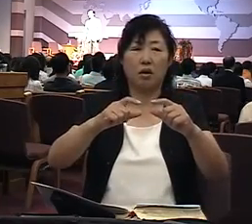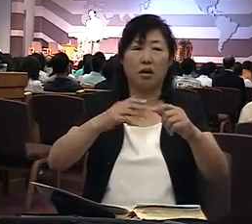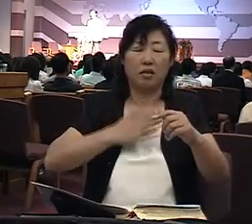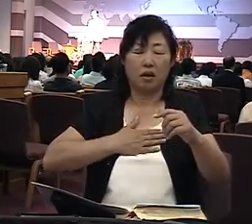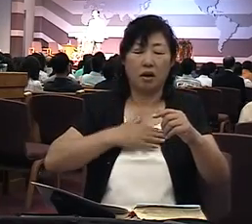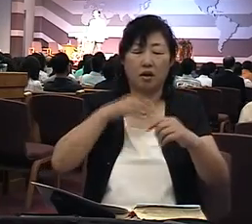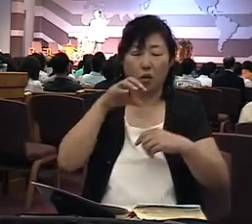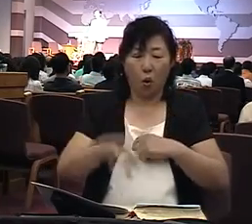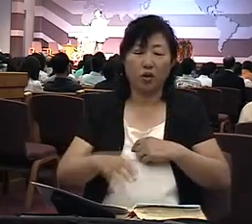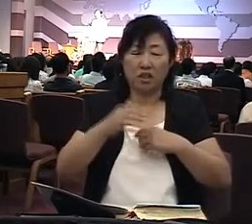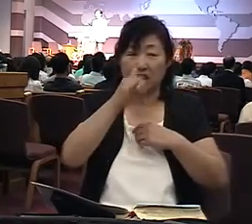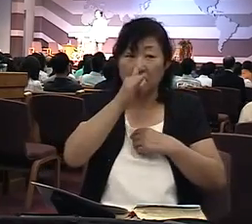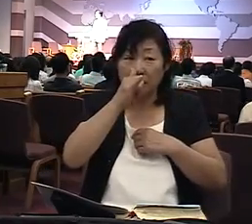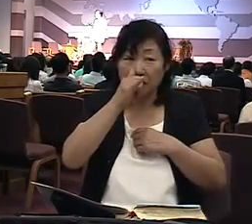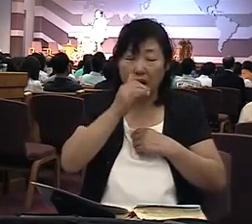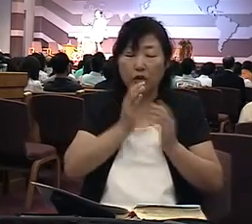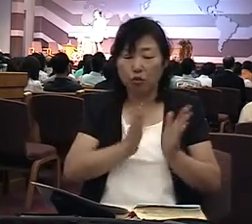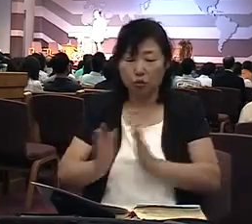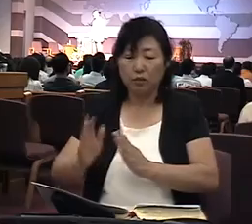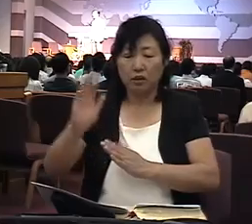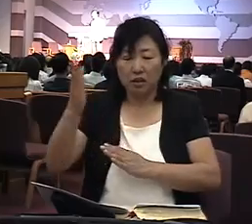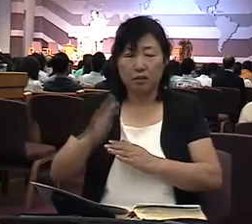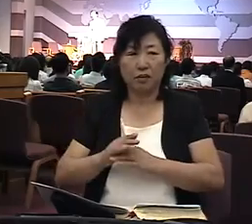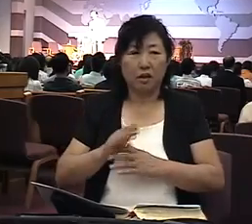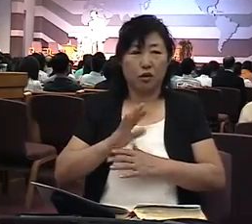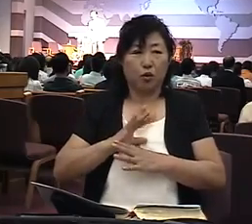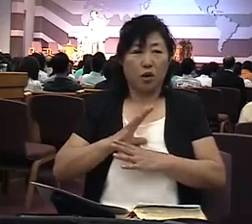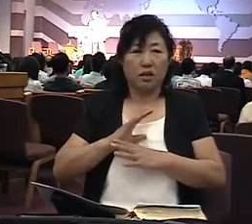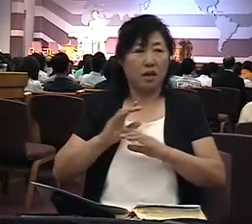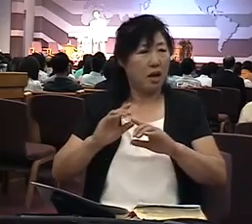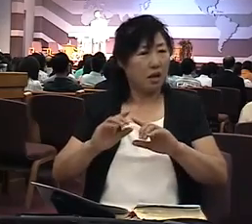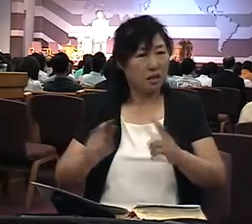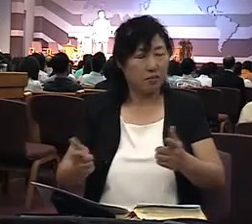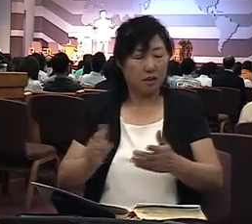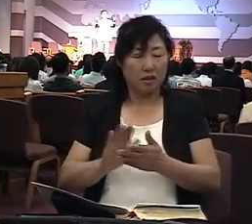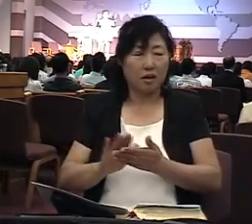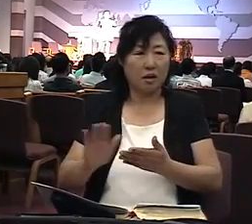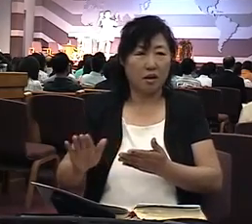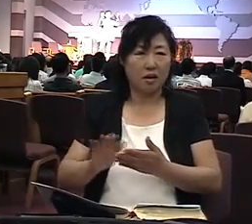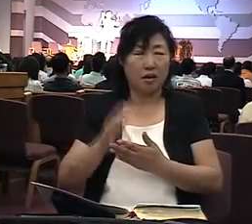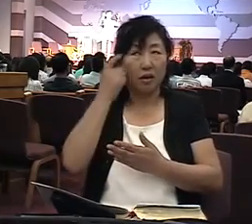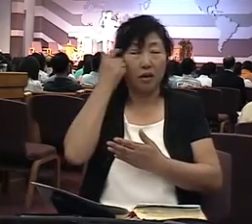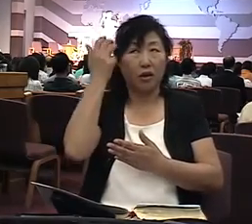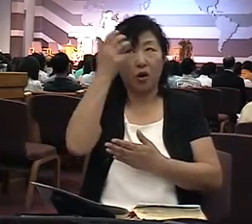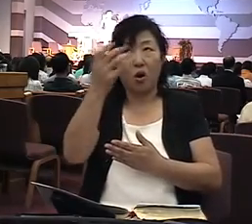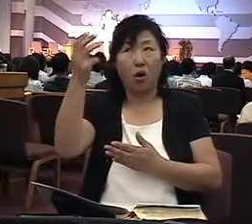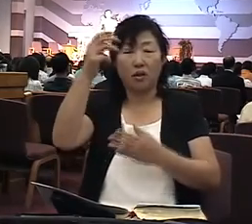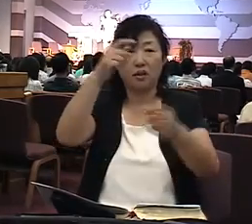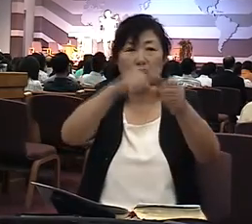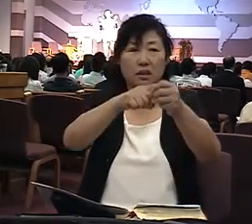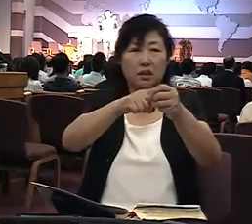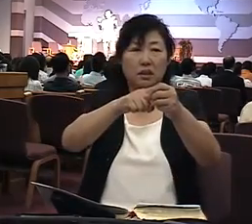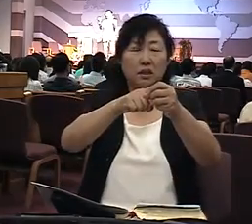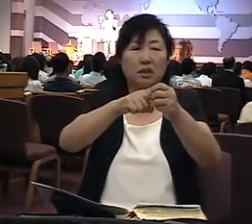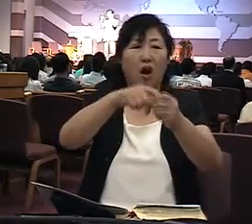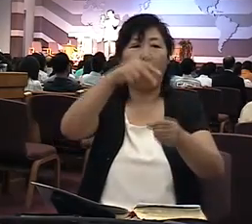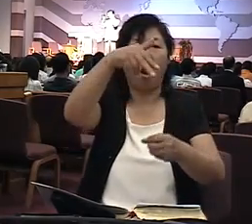준비되었습니다. 두려워하지 않겠습니다. 영적 절박감으로 오늘도